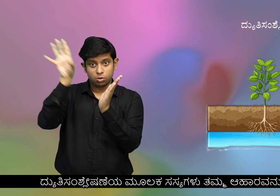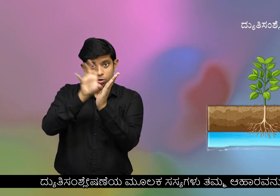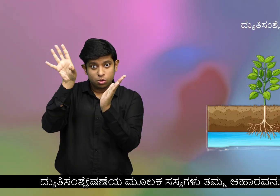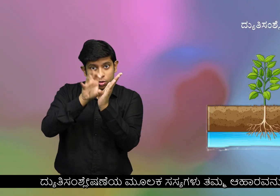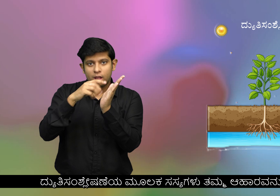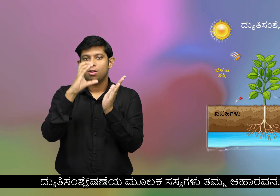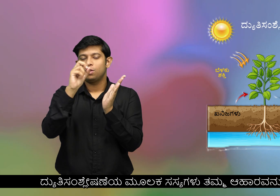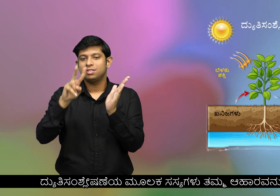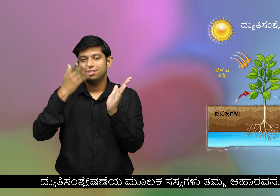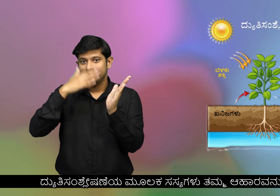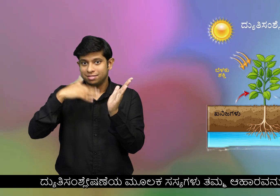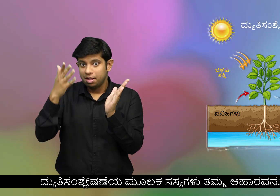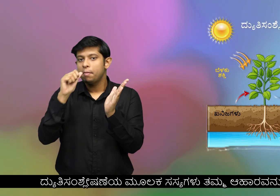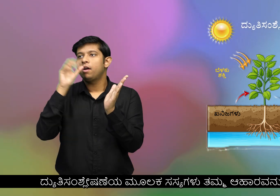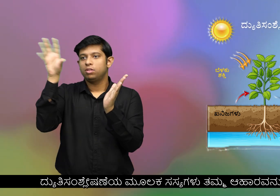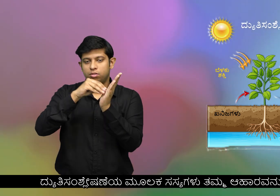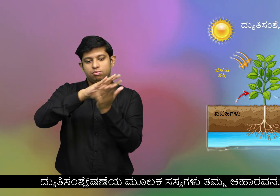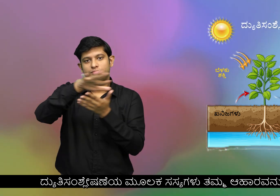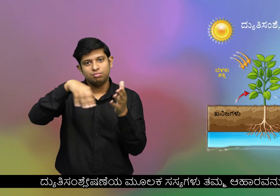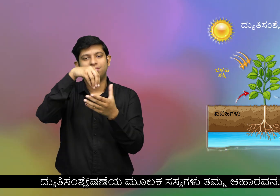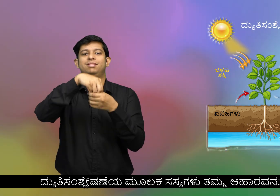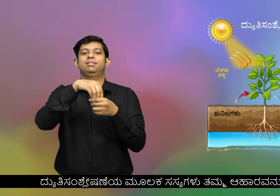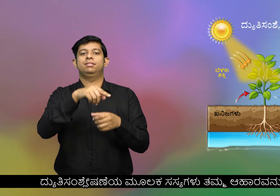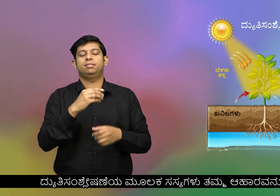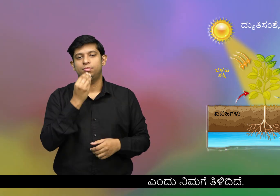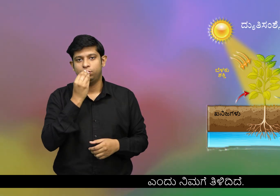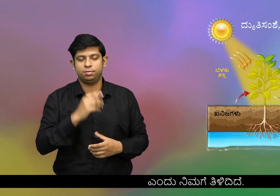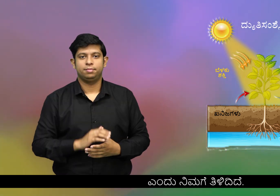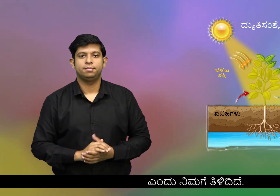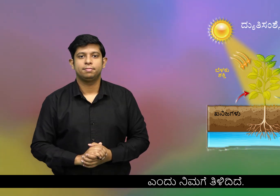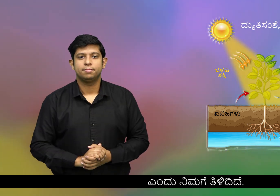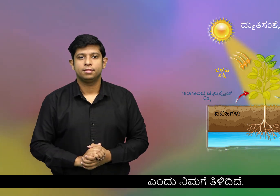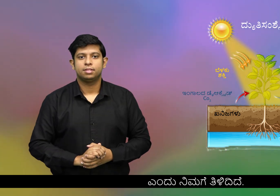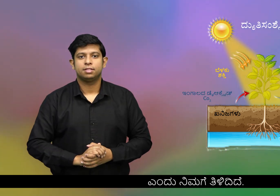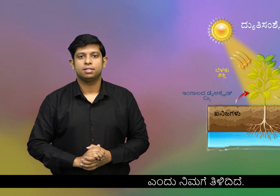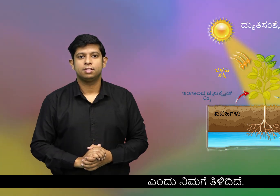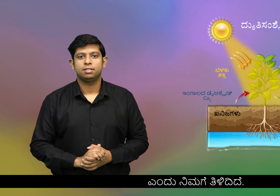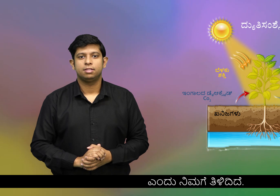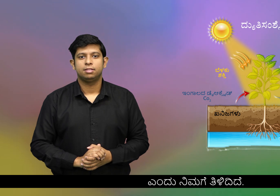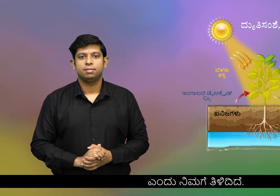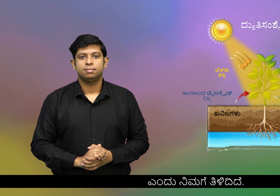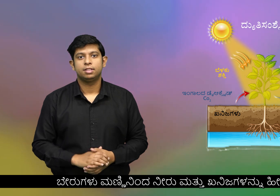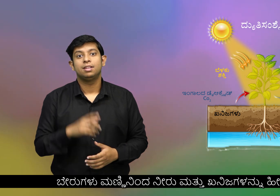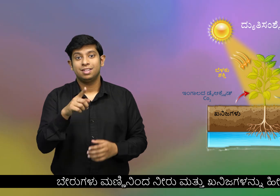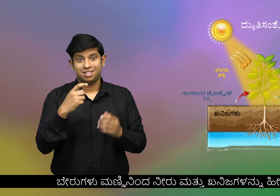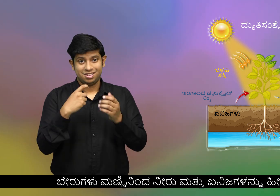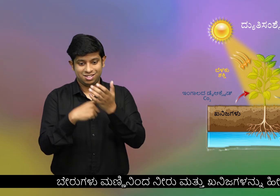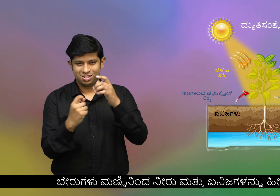ಮೂಲಕ ಸಸ್ಯಗಳು ತಮ್ಮ ಆಹಾರವನ್ನು ತಯಾರಿಸುತ್ತವೆ ಎಂದು ನಿಮಗೆ ತಿಳಿದಿದೆ. ಬೇರುಗಳು